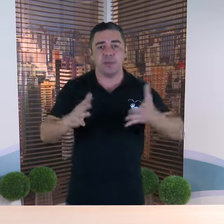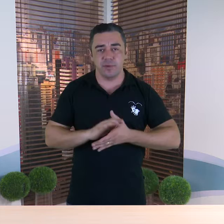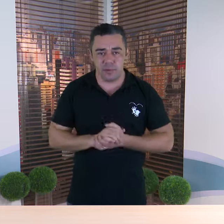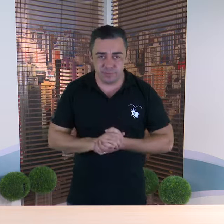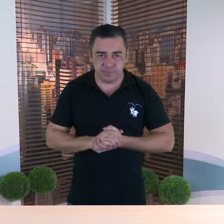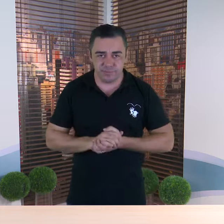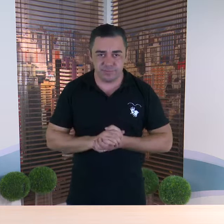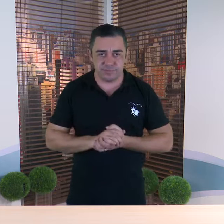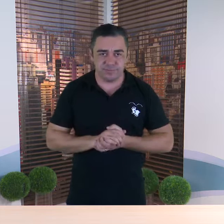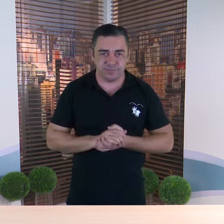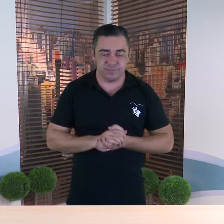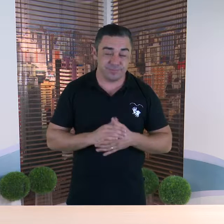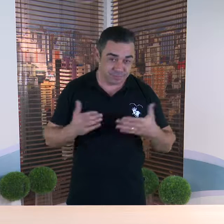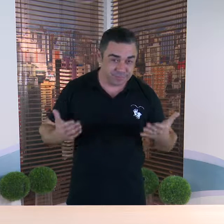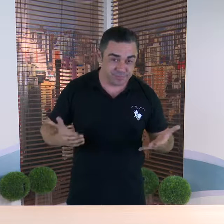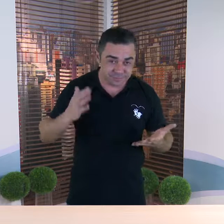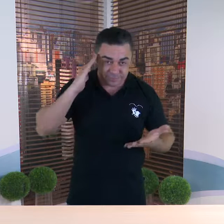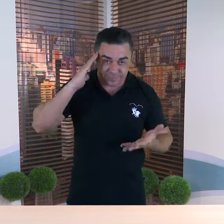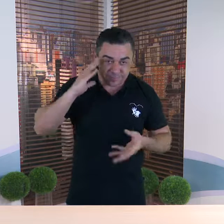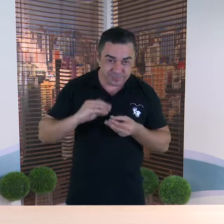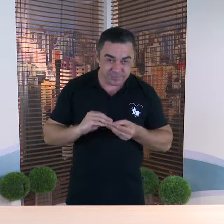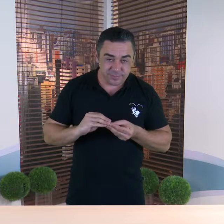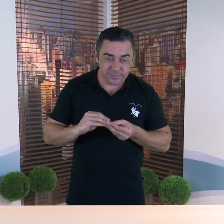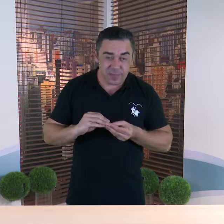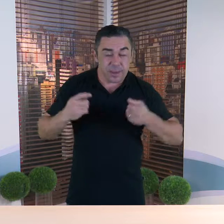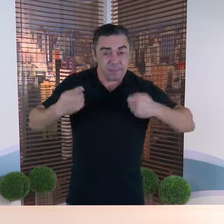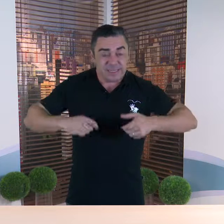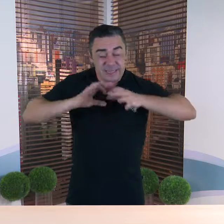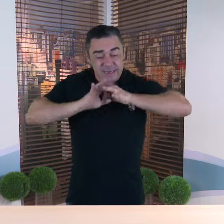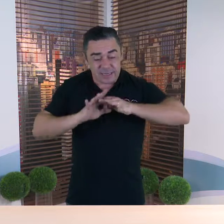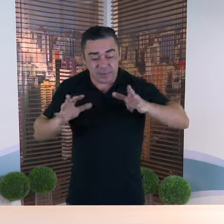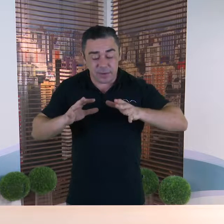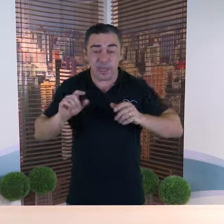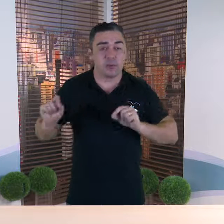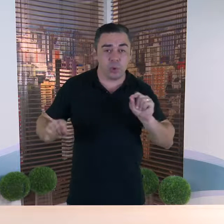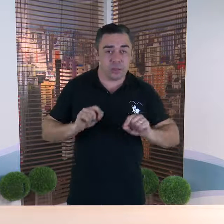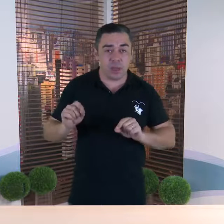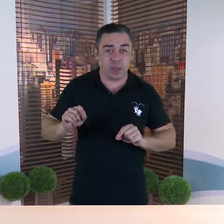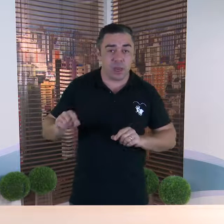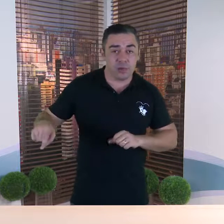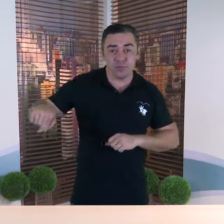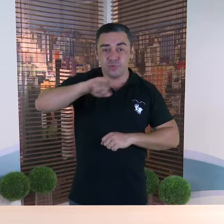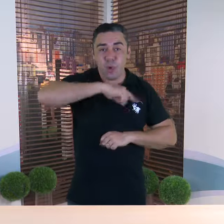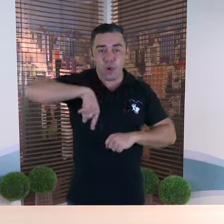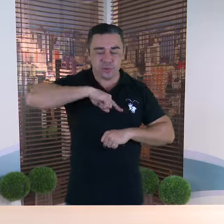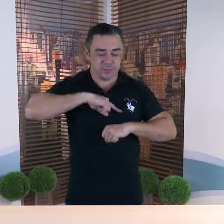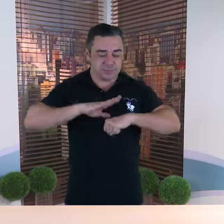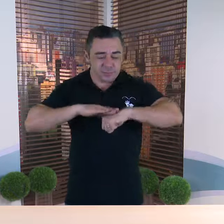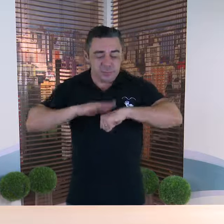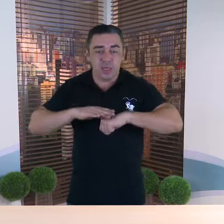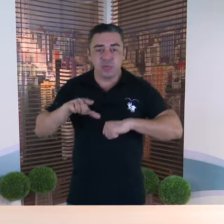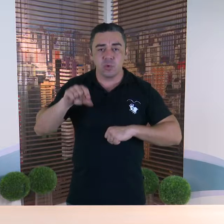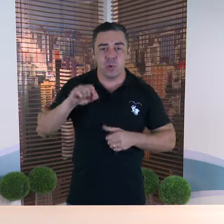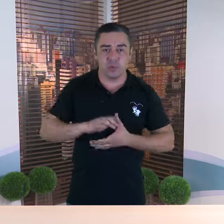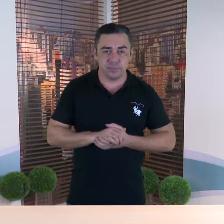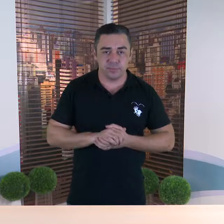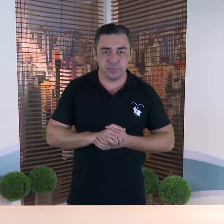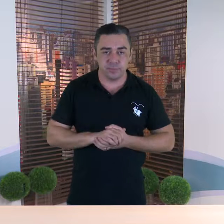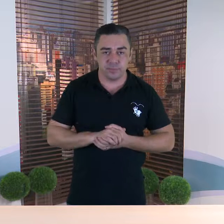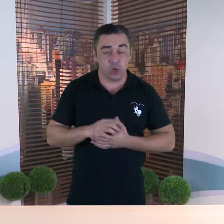não são, afinal, significativamente livres. Não fazem livremente o que é correto.